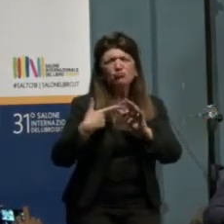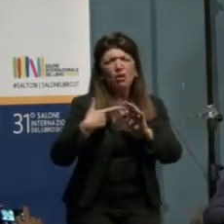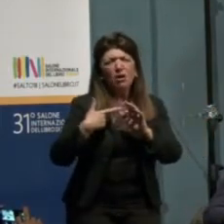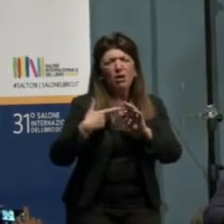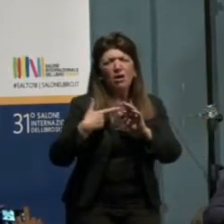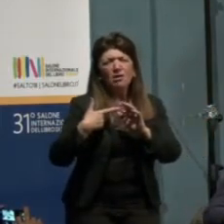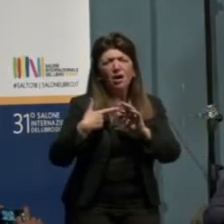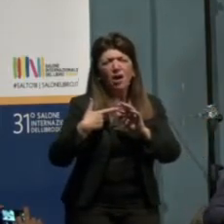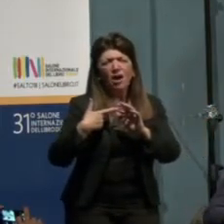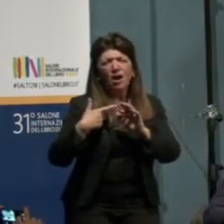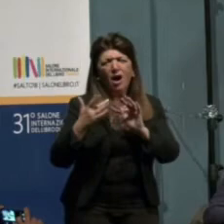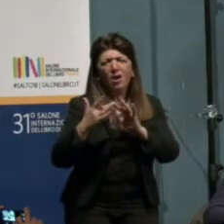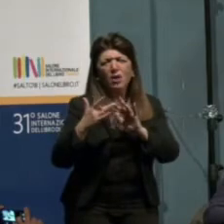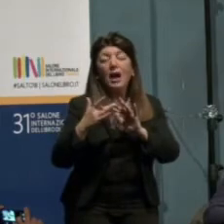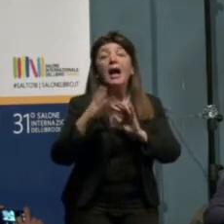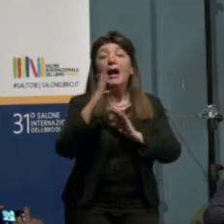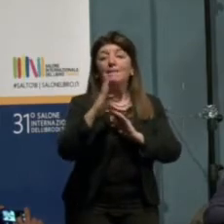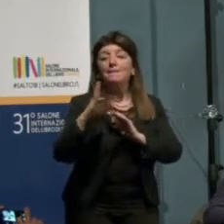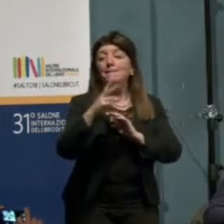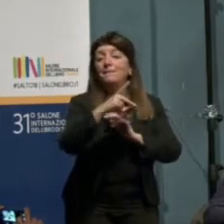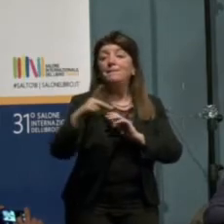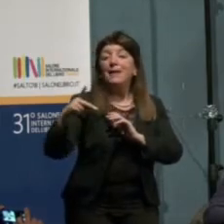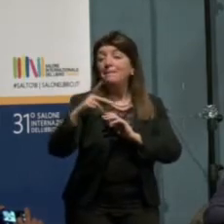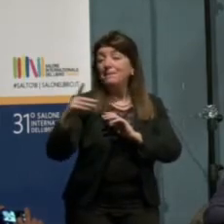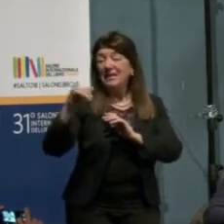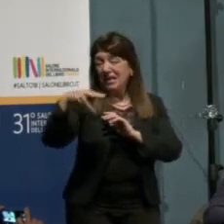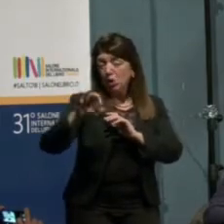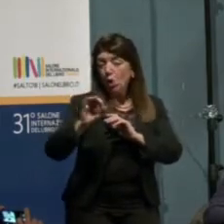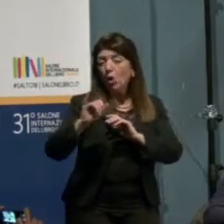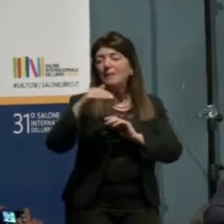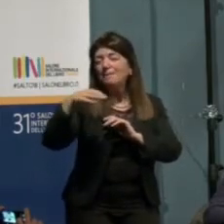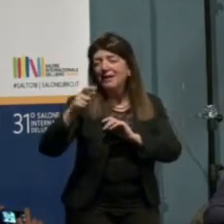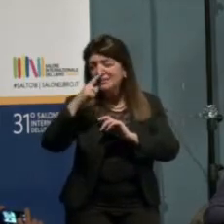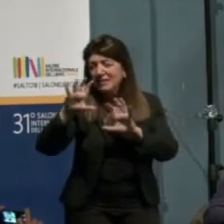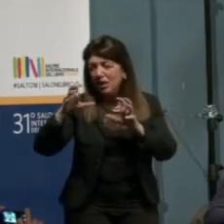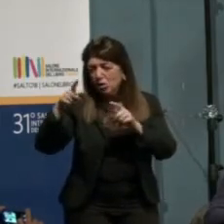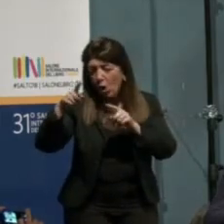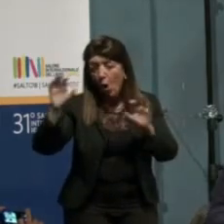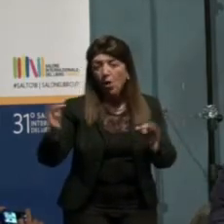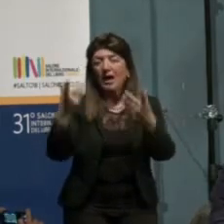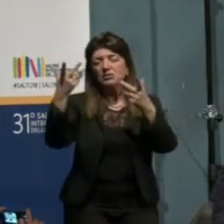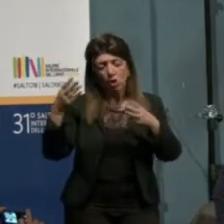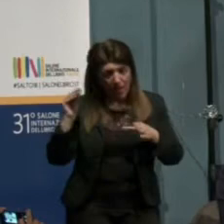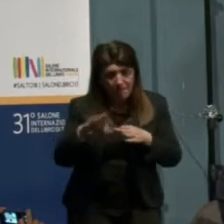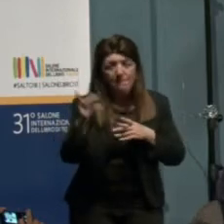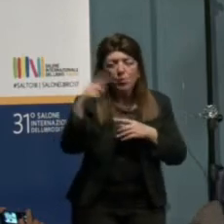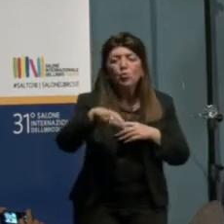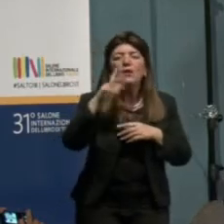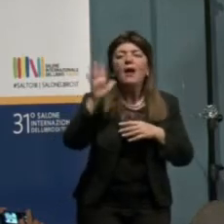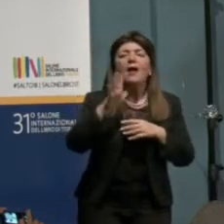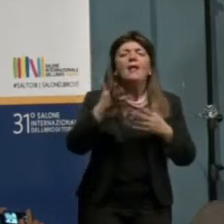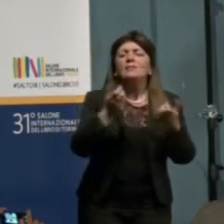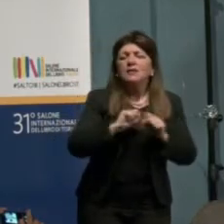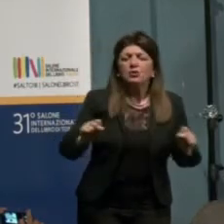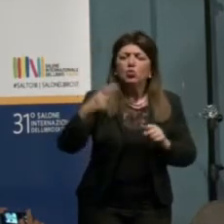di peppino impastato e fare sinergie allora bisogna che ogni tragedia la sua